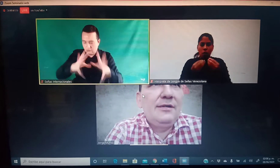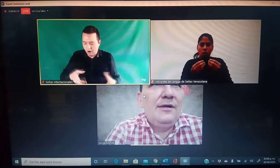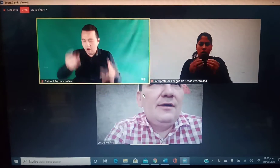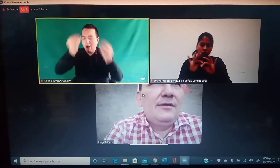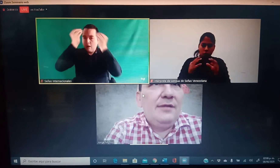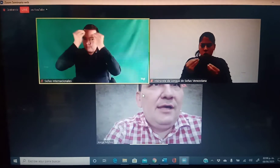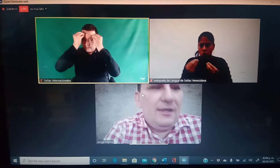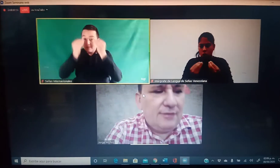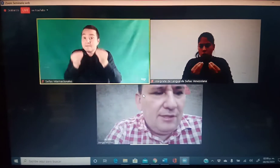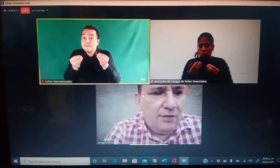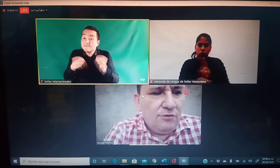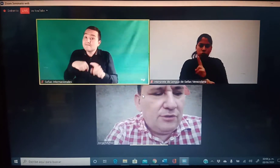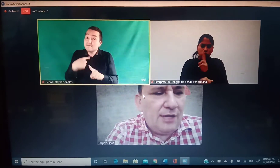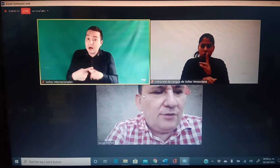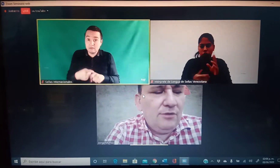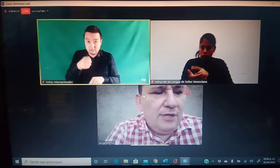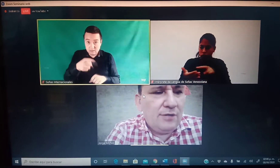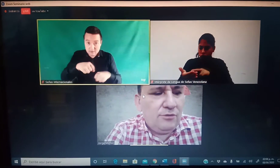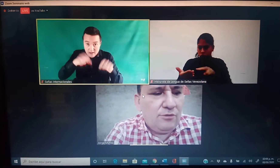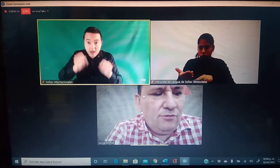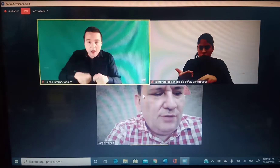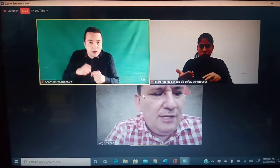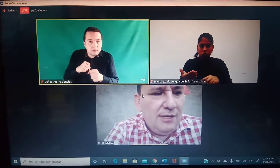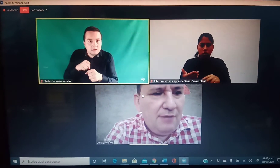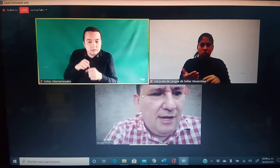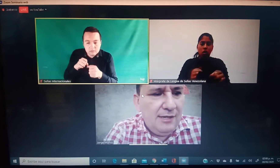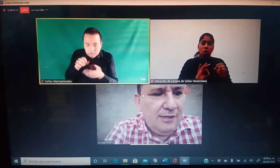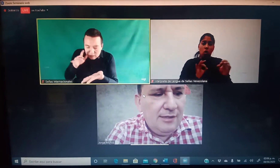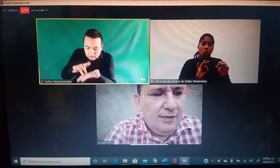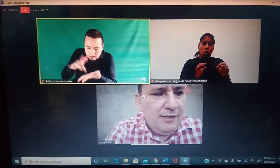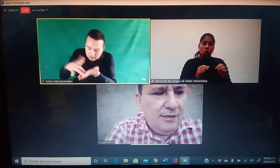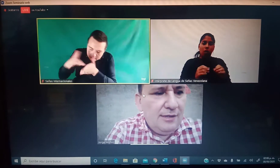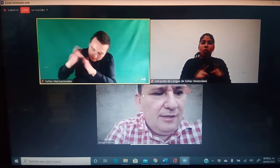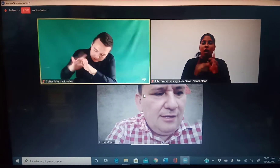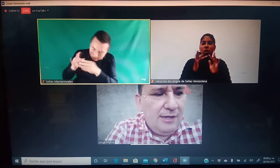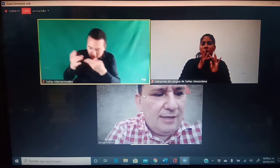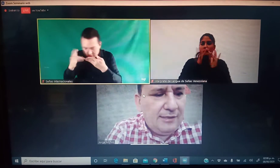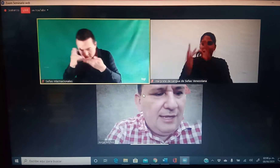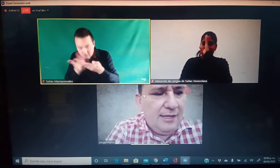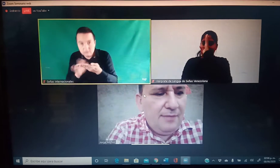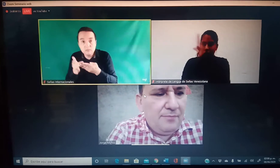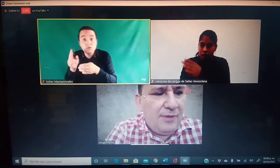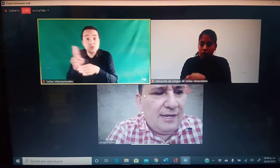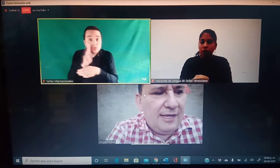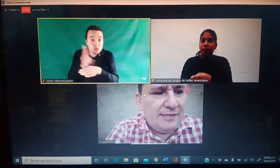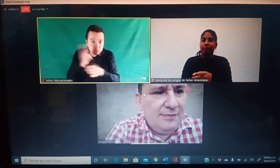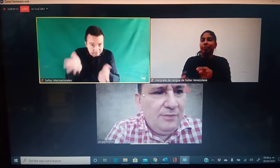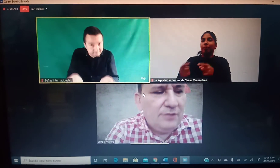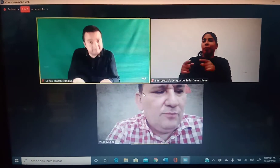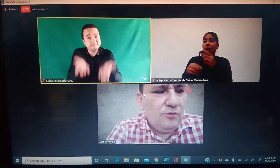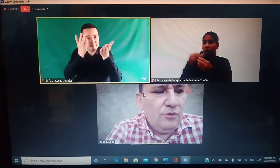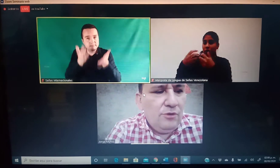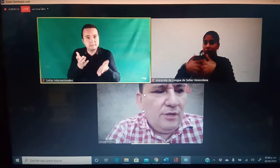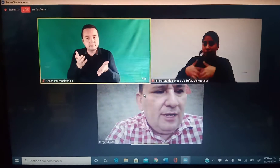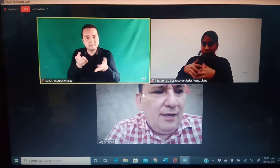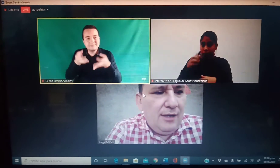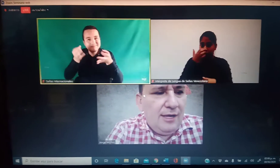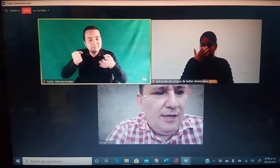de tener contacto directo con una línea braille, la tenga para que así mismo